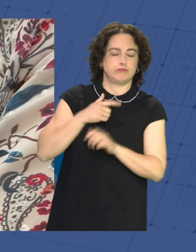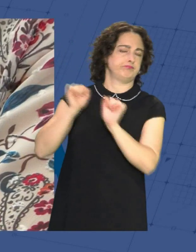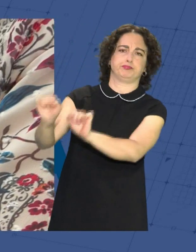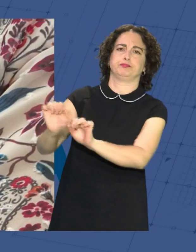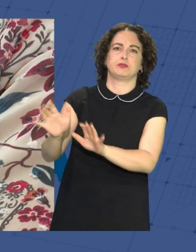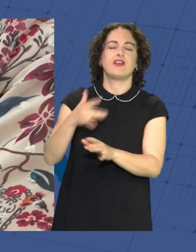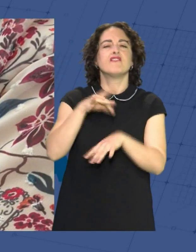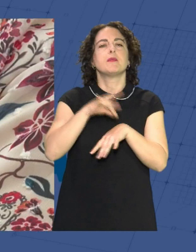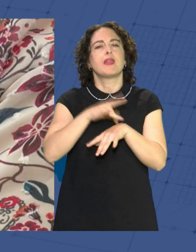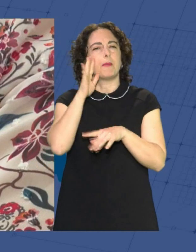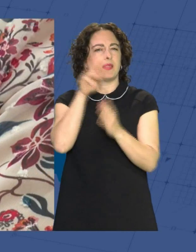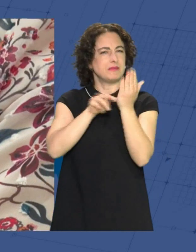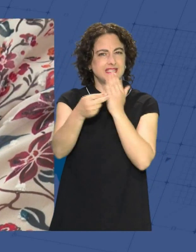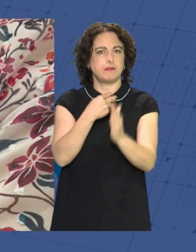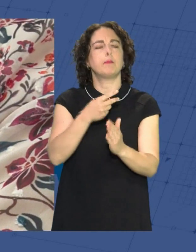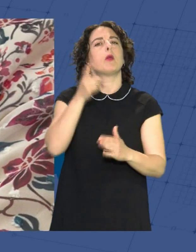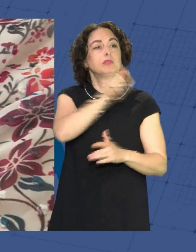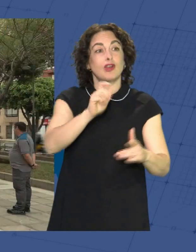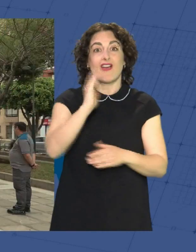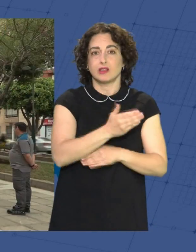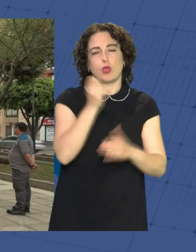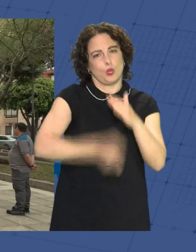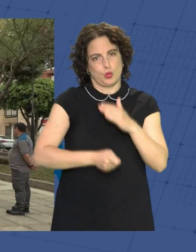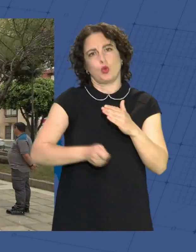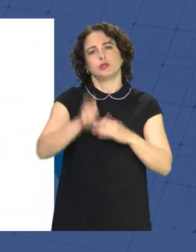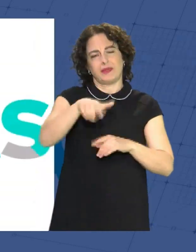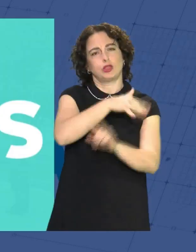invisible pero muy dura para los afectados y su entorno.